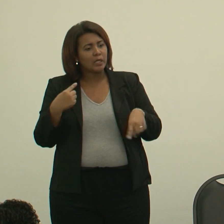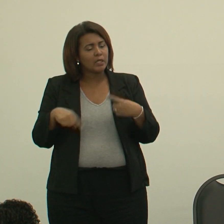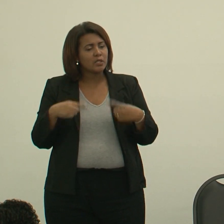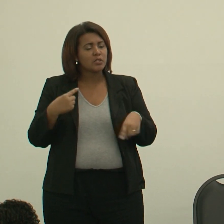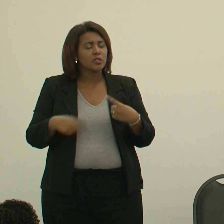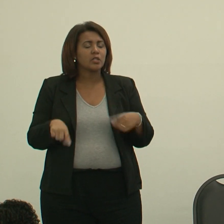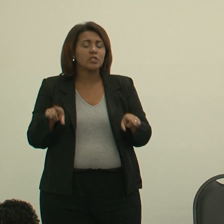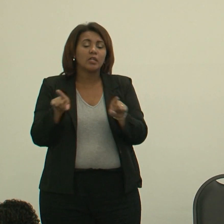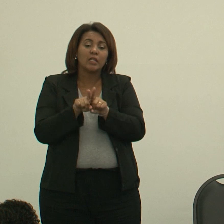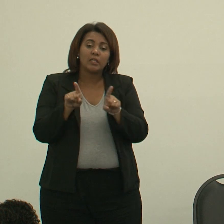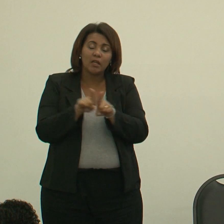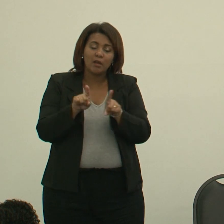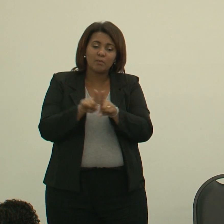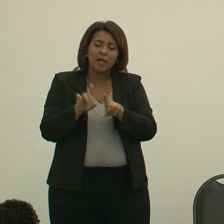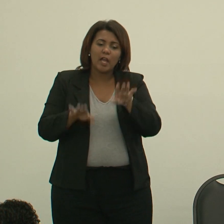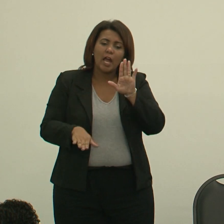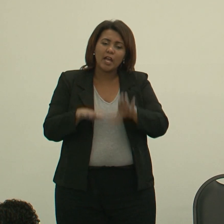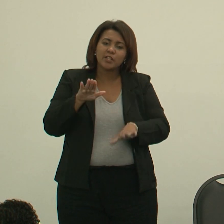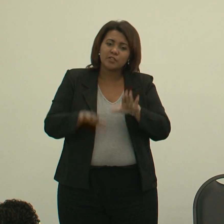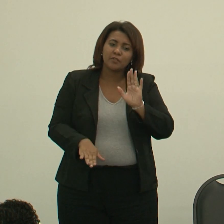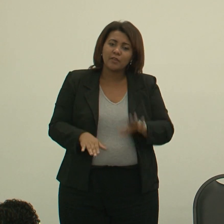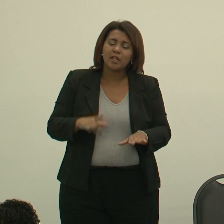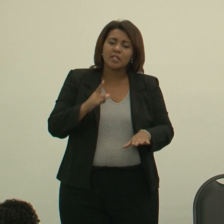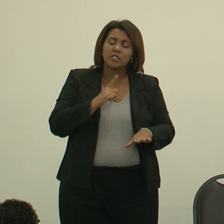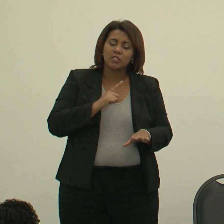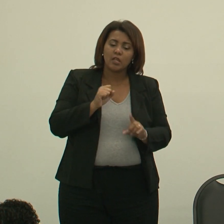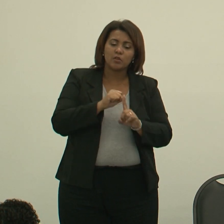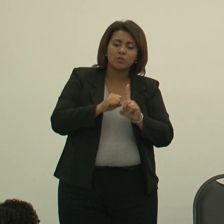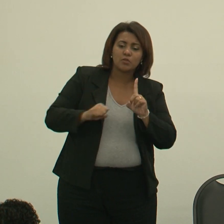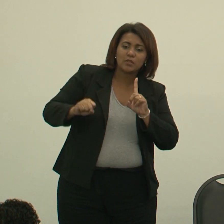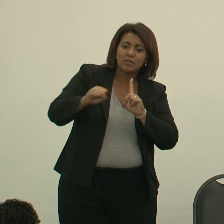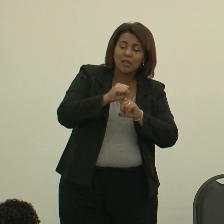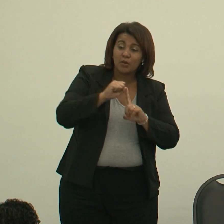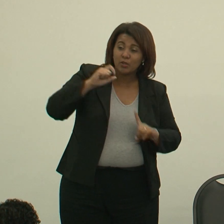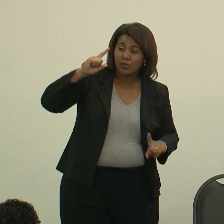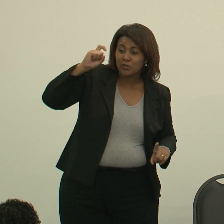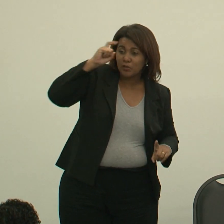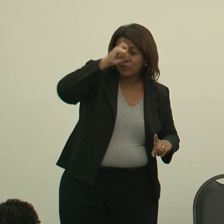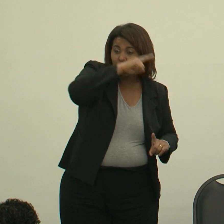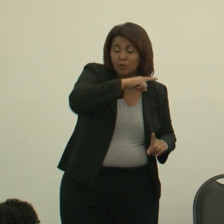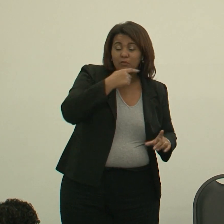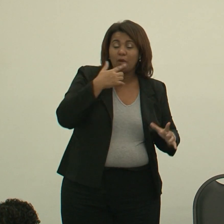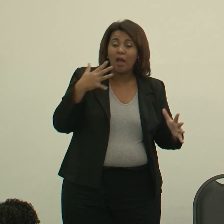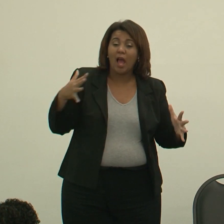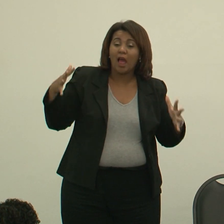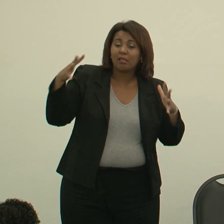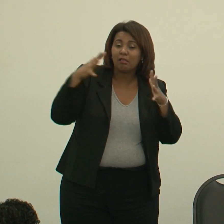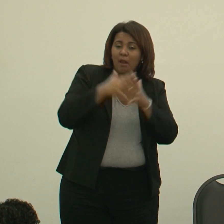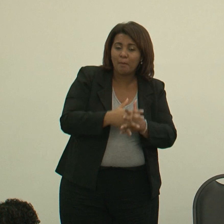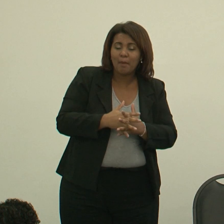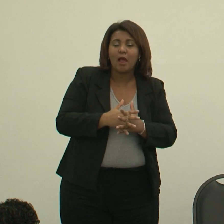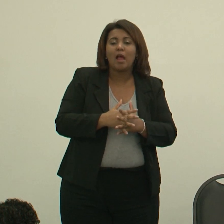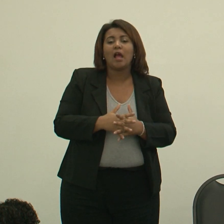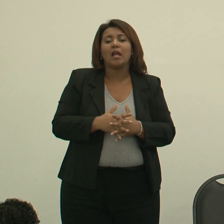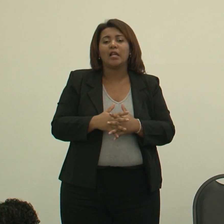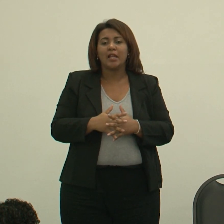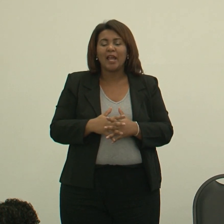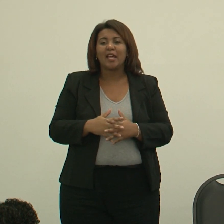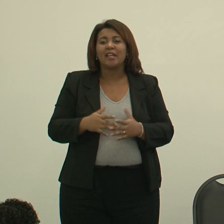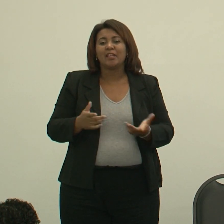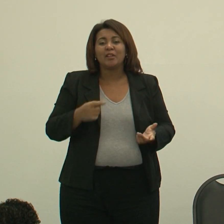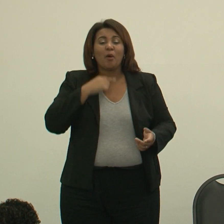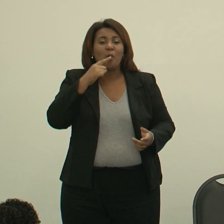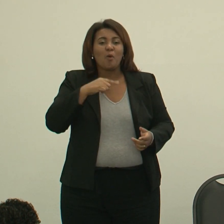também em algumas questões de ordem social que dificultam e, às vezes, até impedem a própria inclusão do sujeito